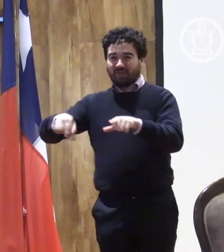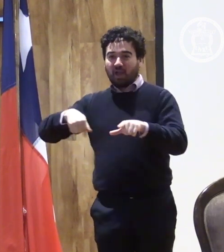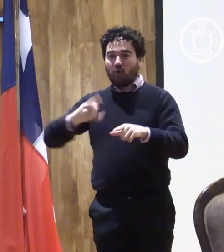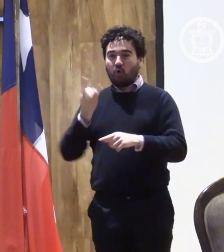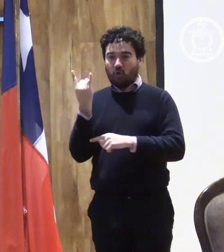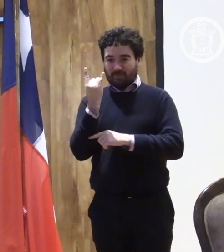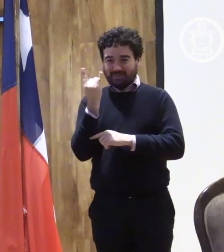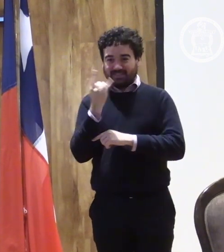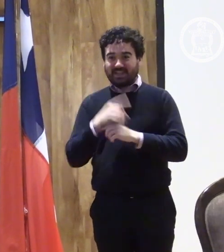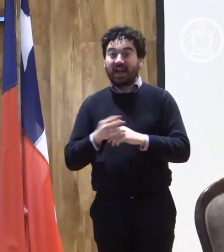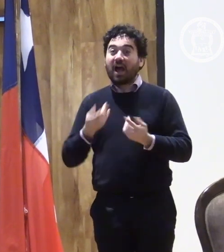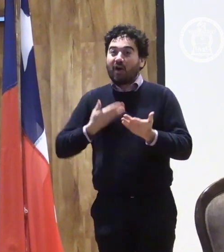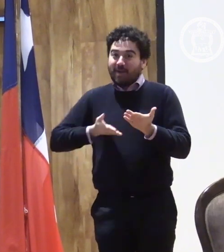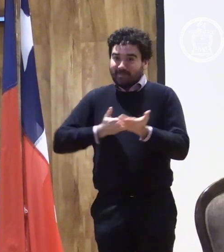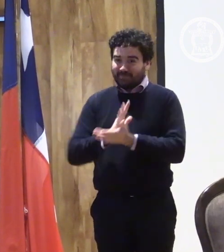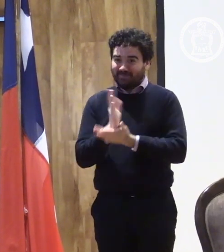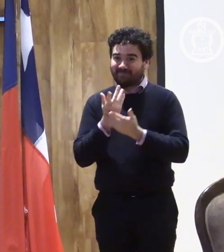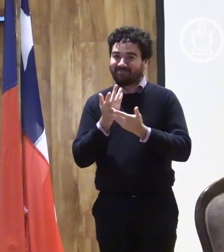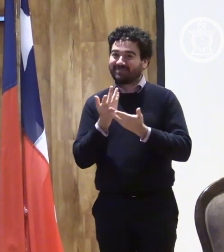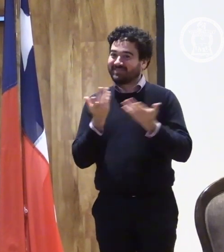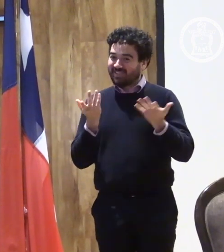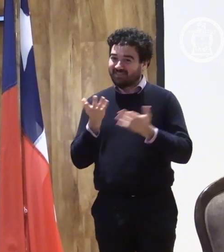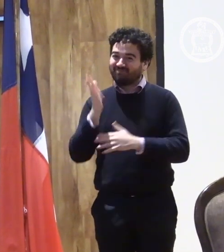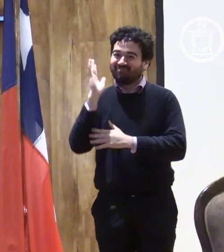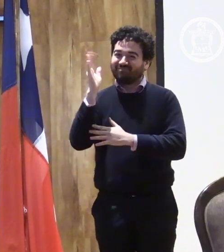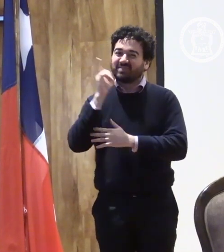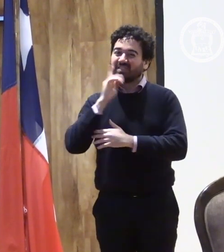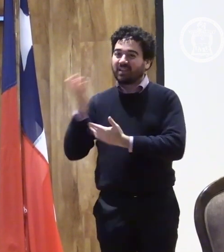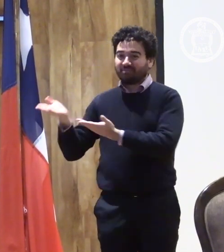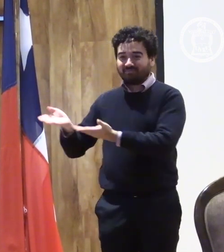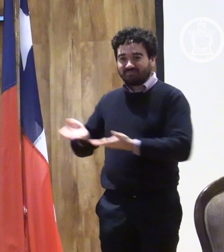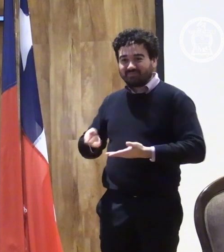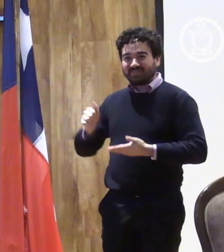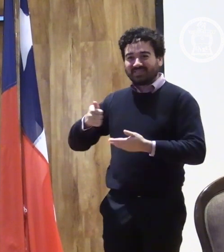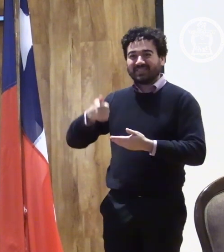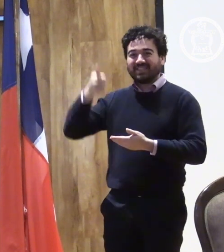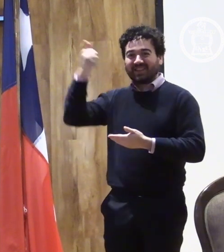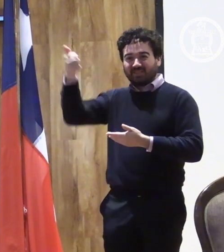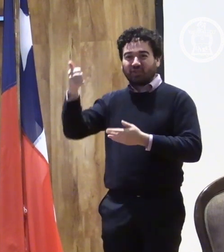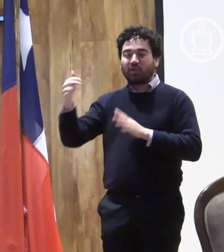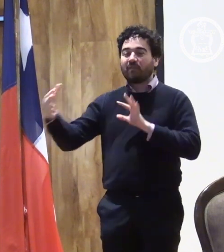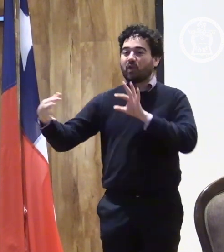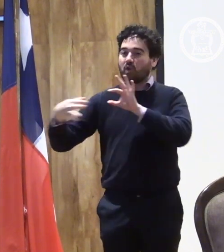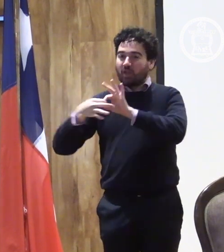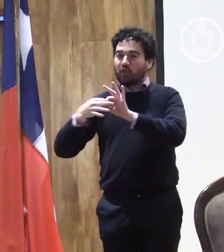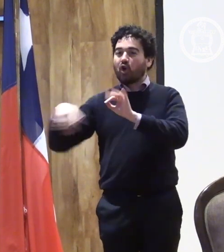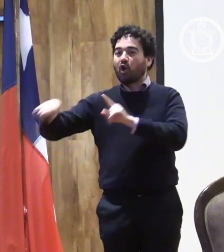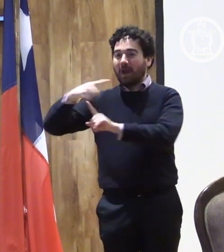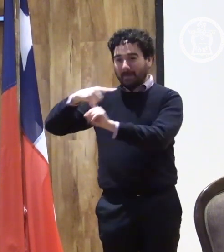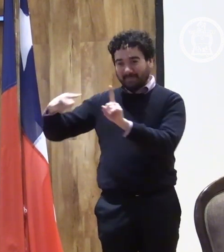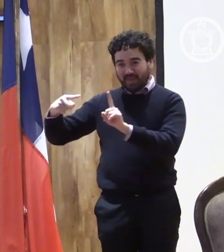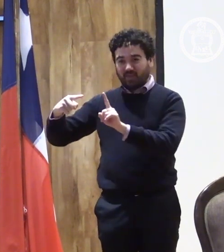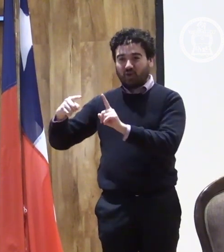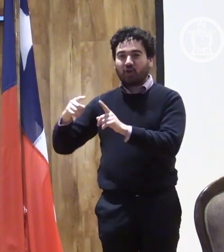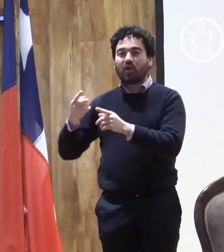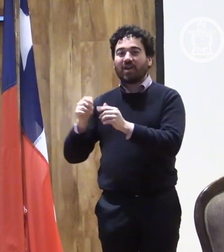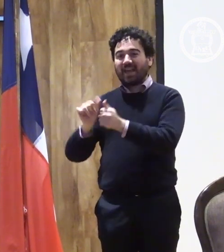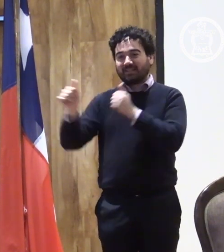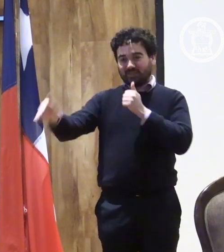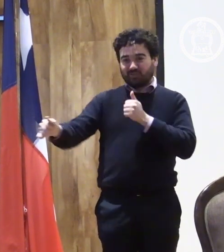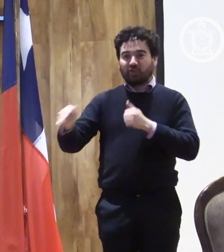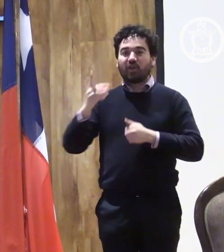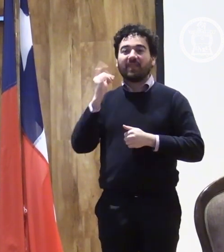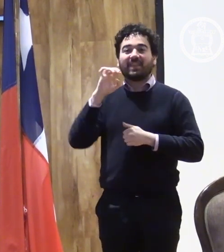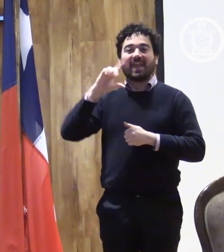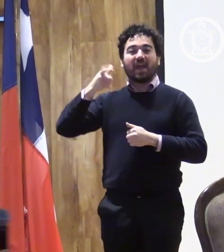para iniciar este conversatorio al director de vinculación con el medio y extensión, Diego Pinto, por favor.